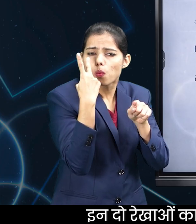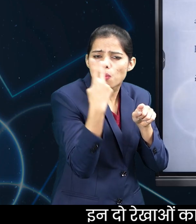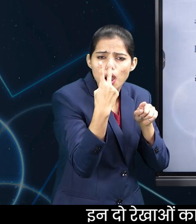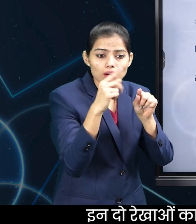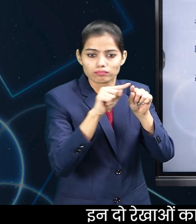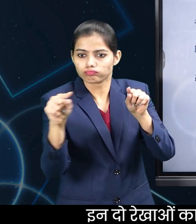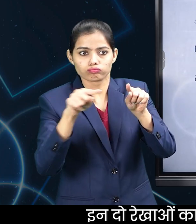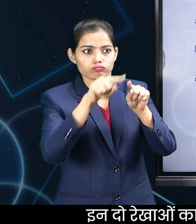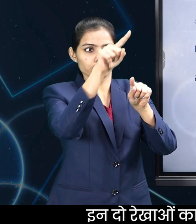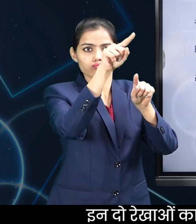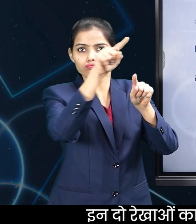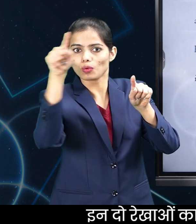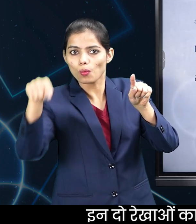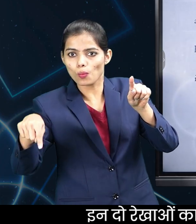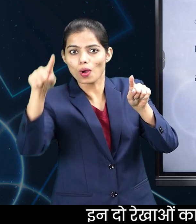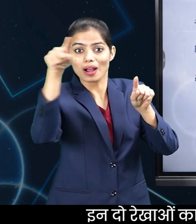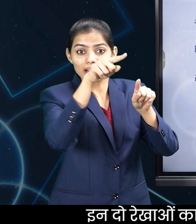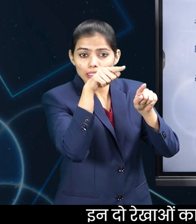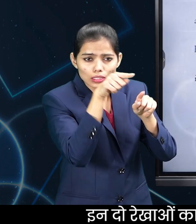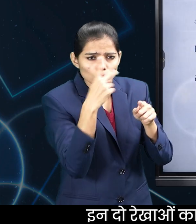में 4,5 की स्थिति है।